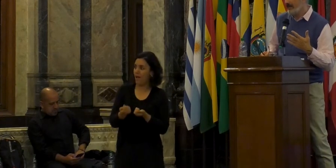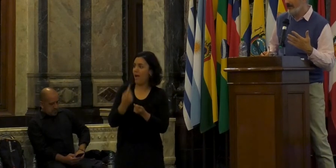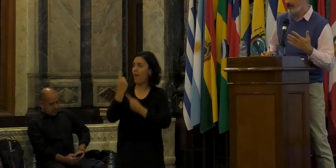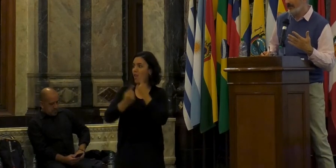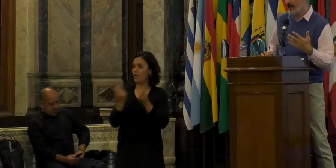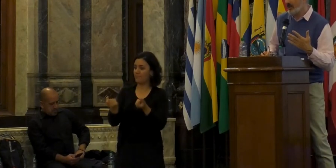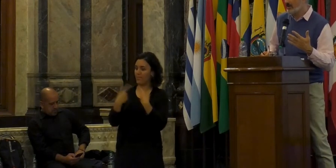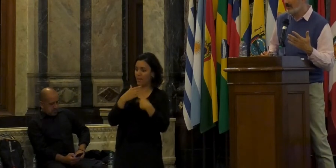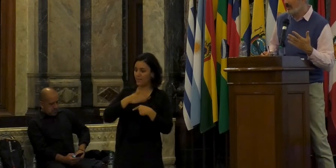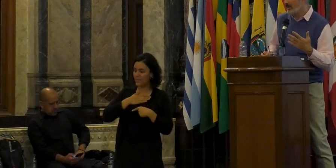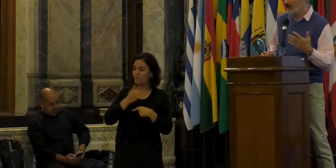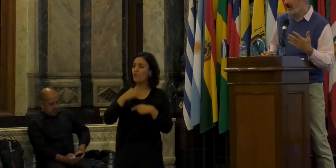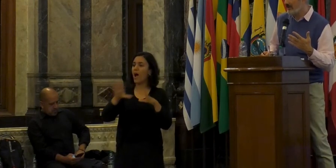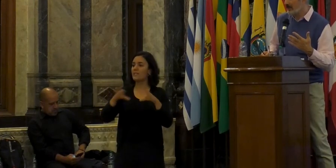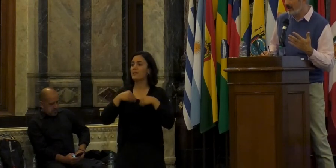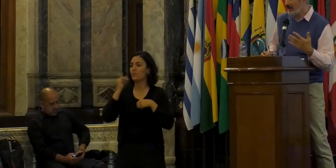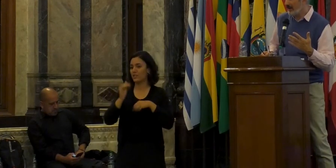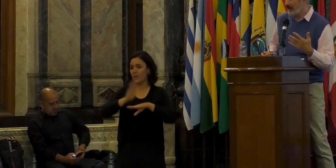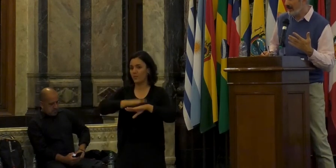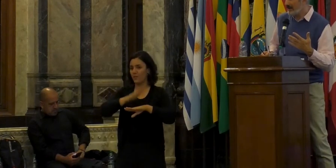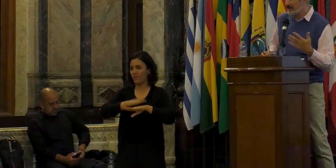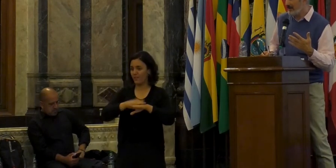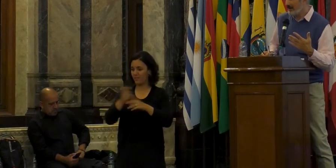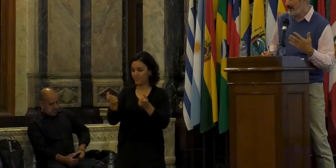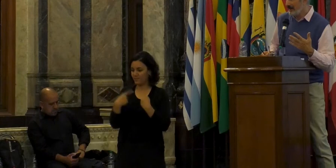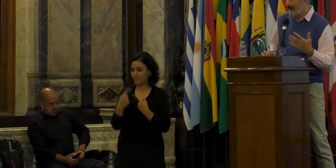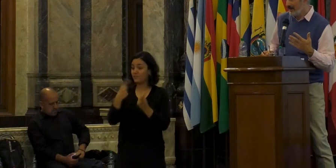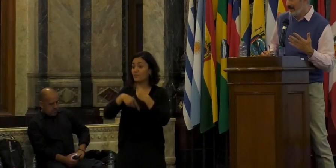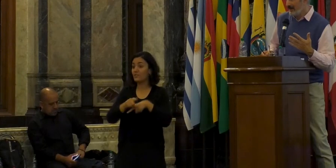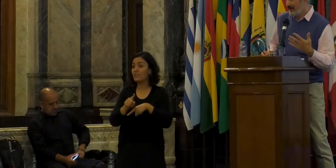Y claro, cosas como esto de que